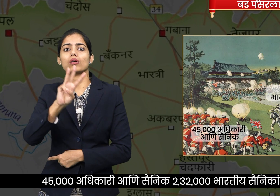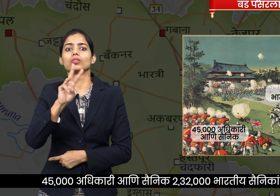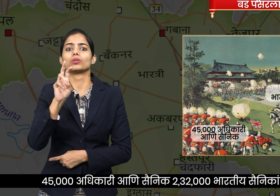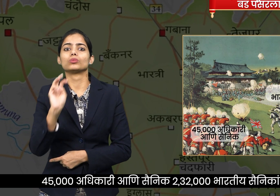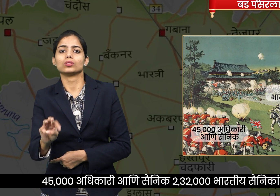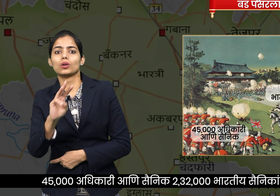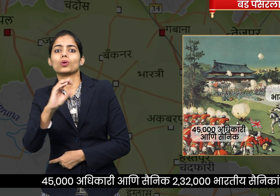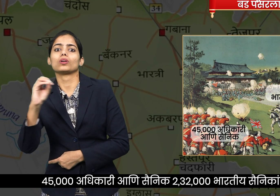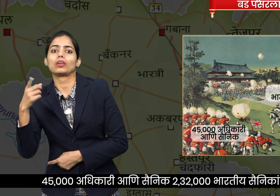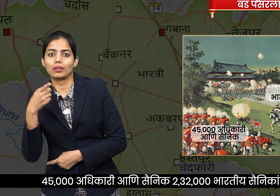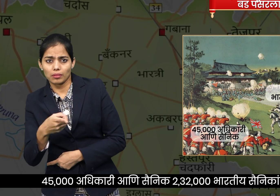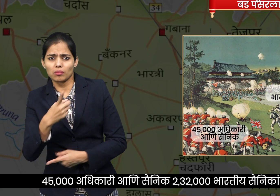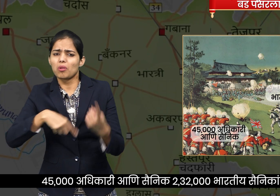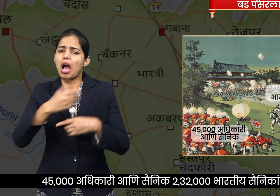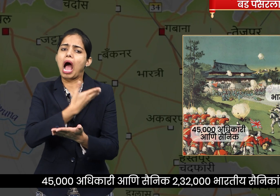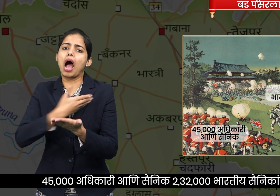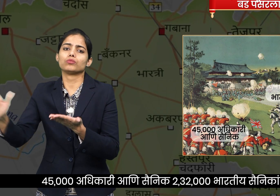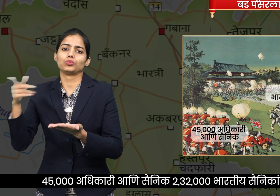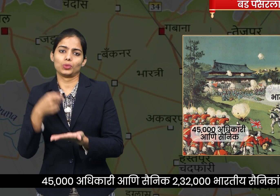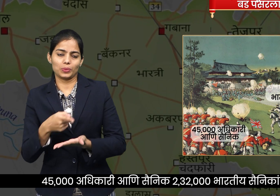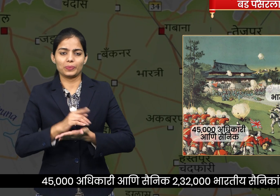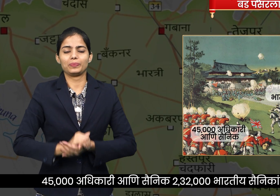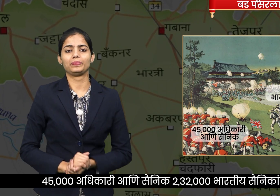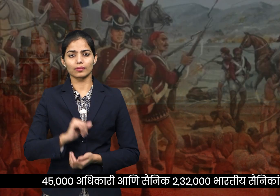भारतीय सैनिकांविरुद्ध लढत होते.